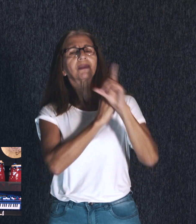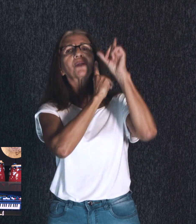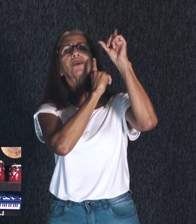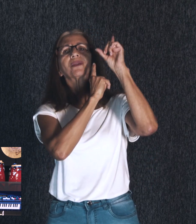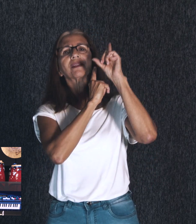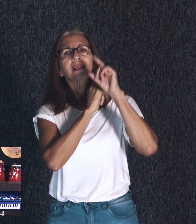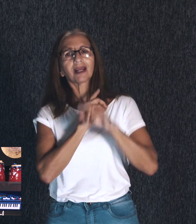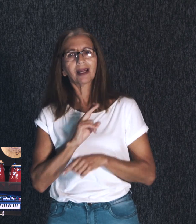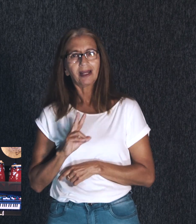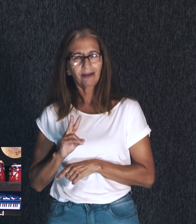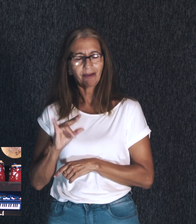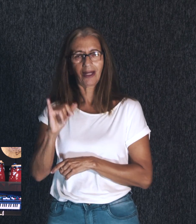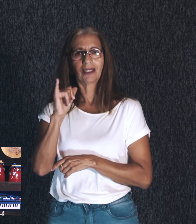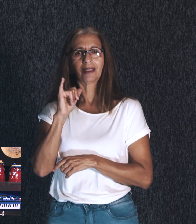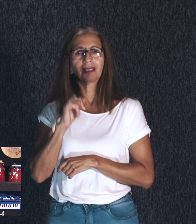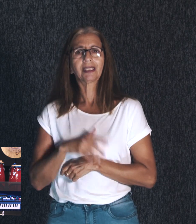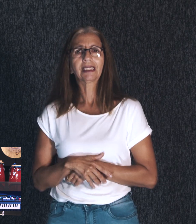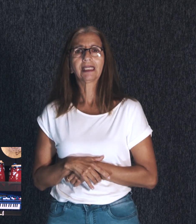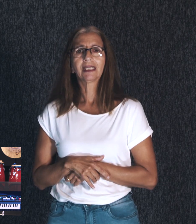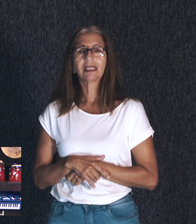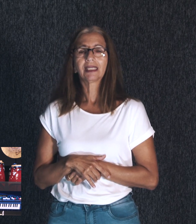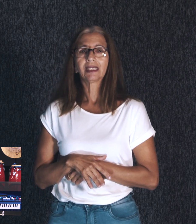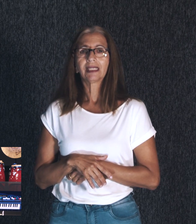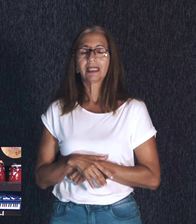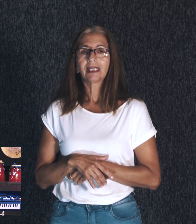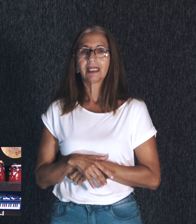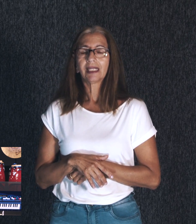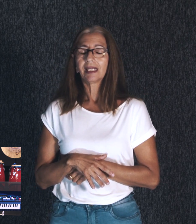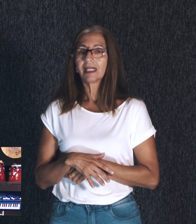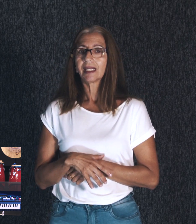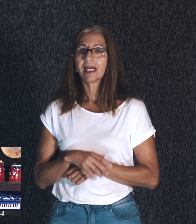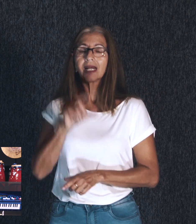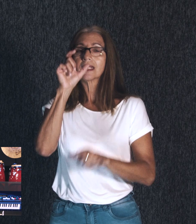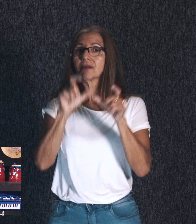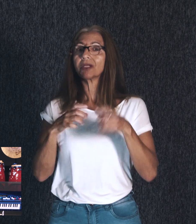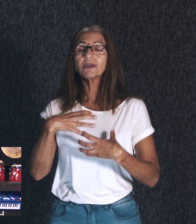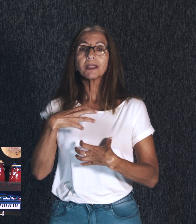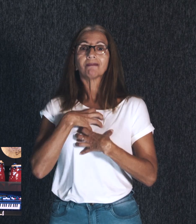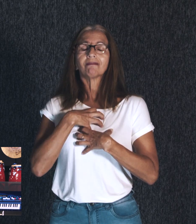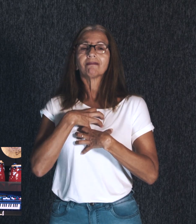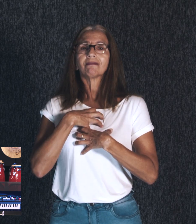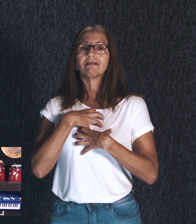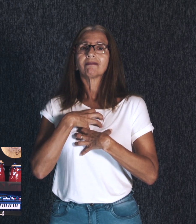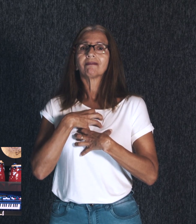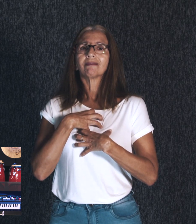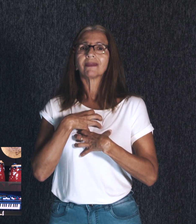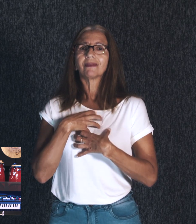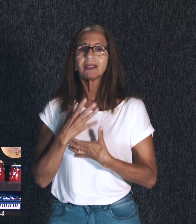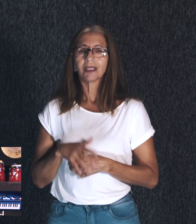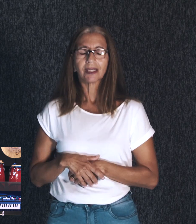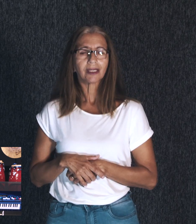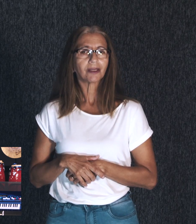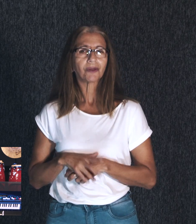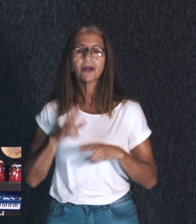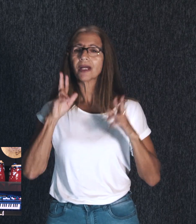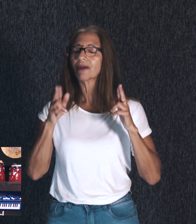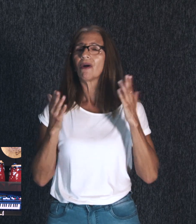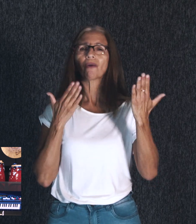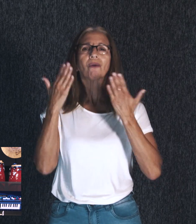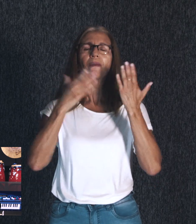impacto. Trouxe um impacto àquelas pessoas. Deixa eu dizer uma coisa para você. Assim é o Pai do céu.